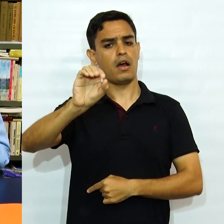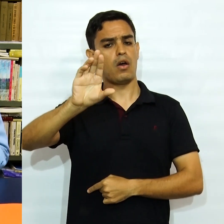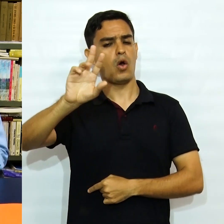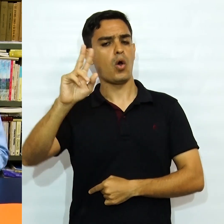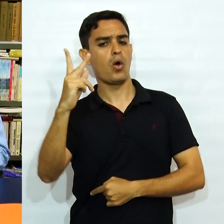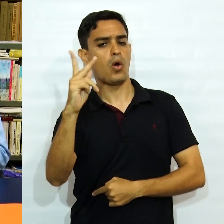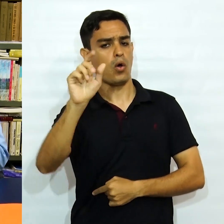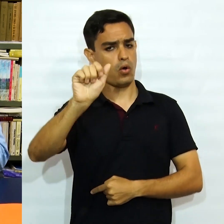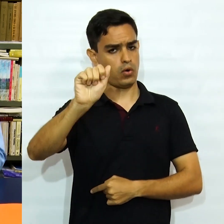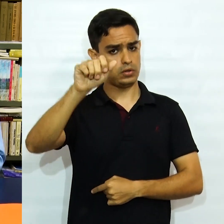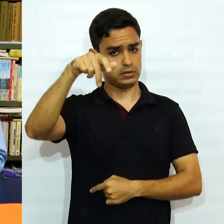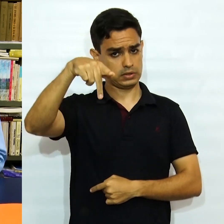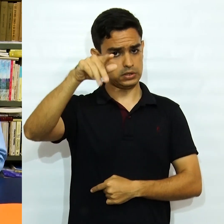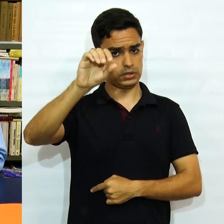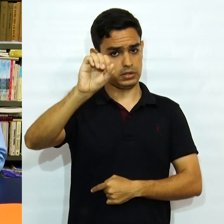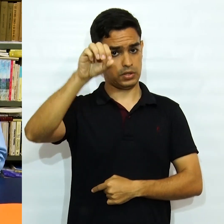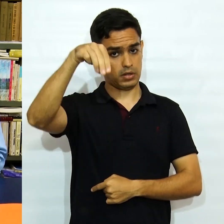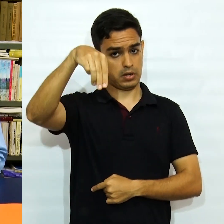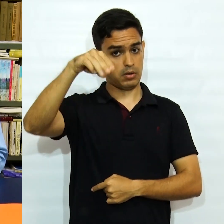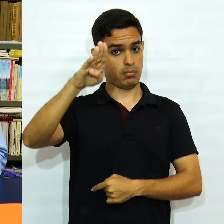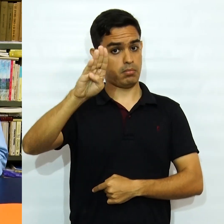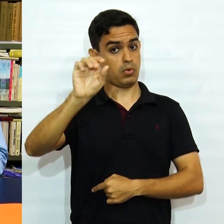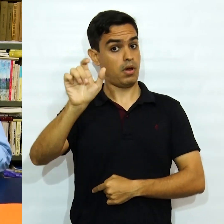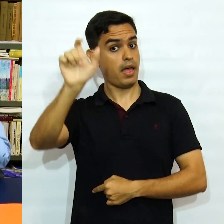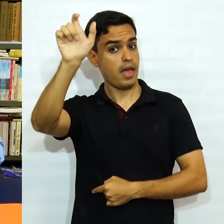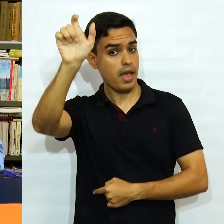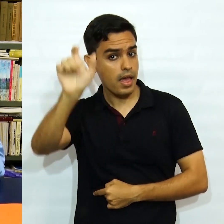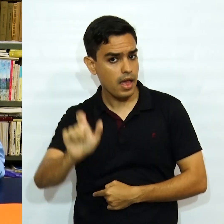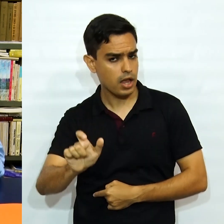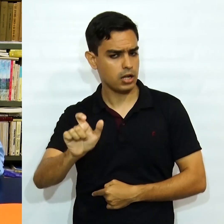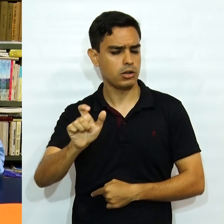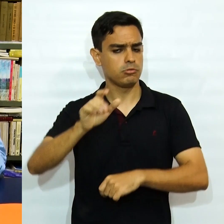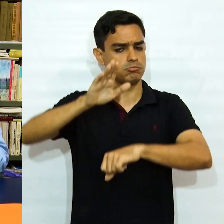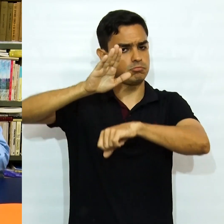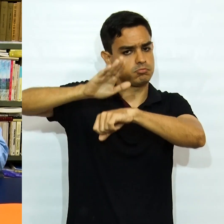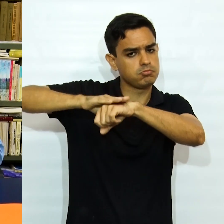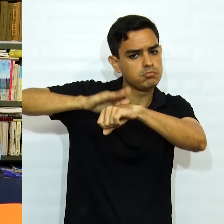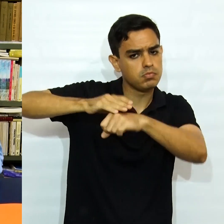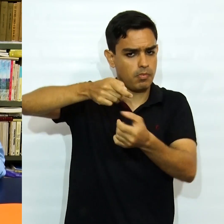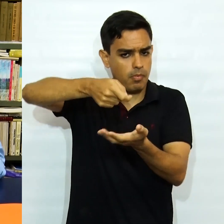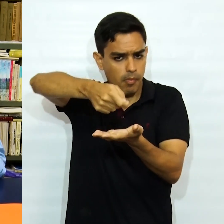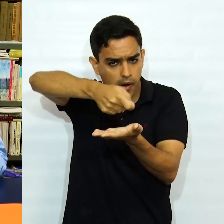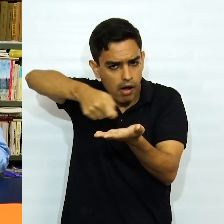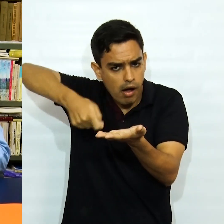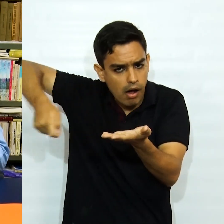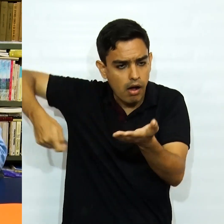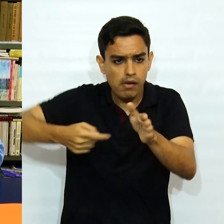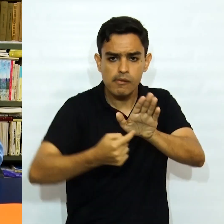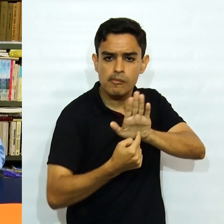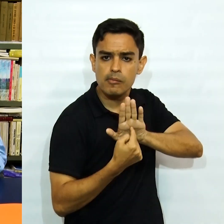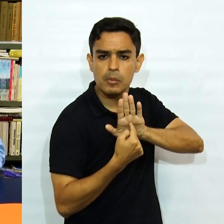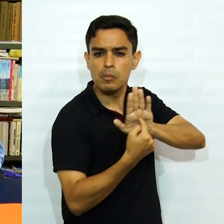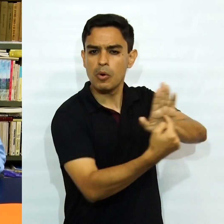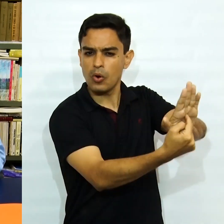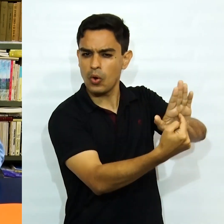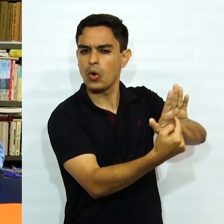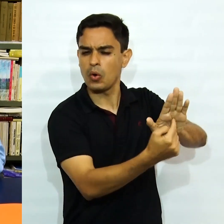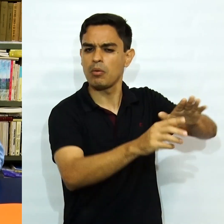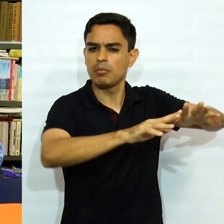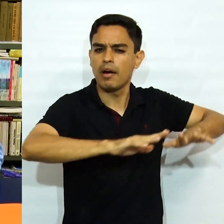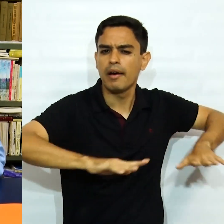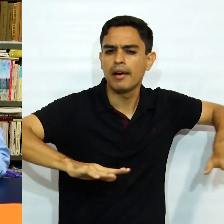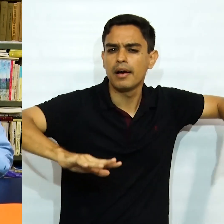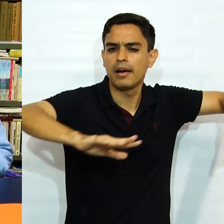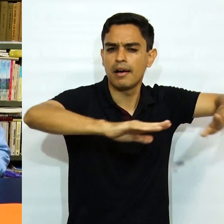nome o marqueteiro para levar as livrarias do Brasil aos historiadores do Brasil ao Instituto Histórico